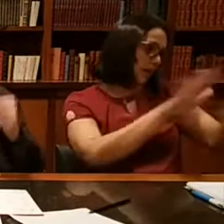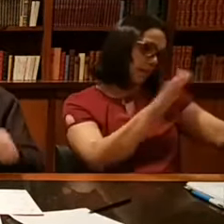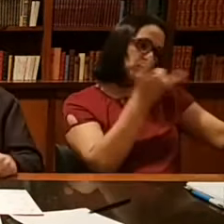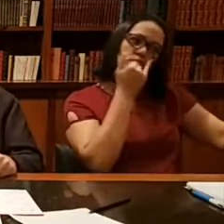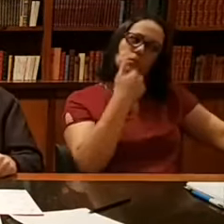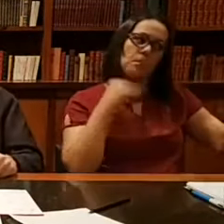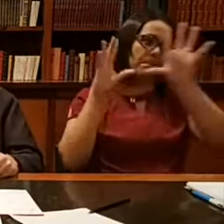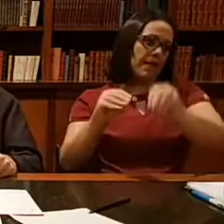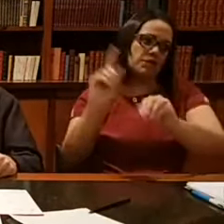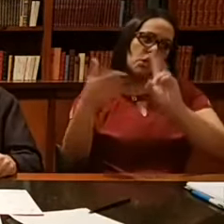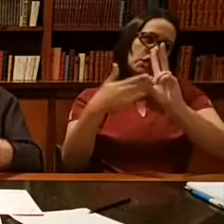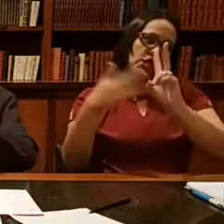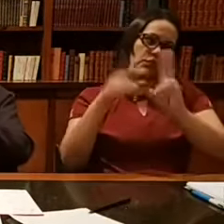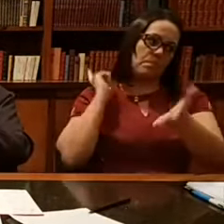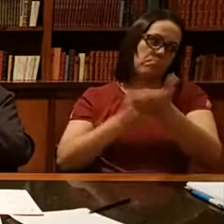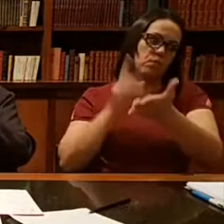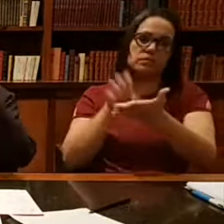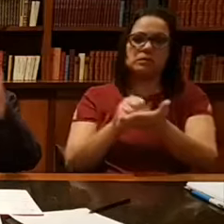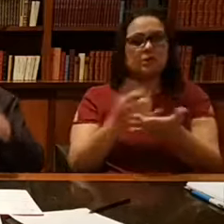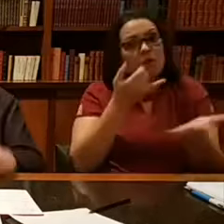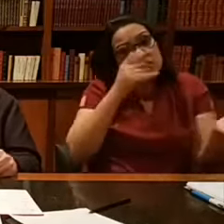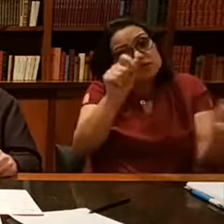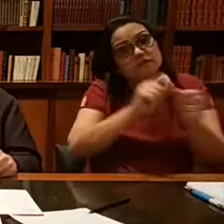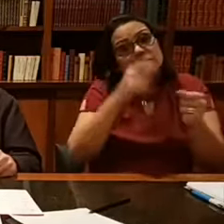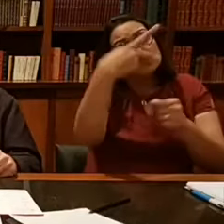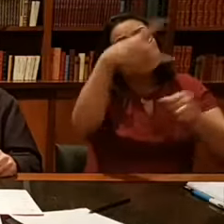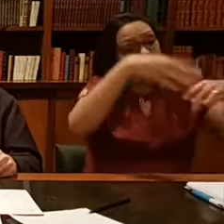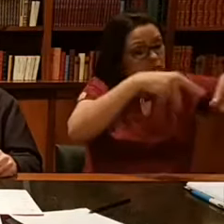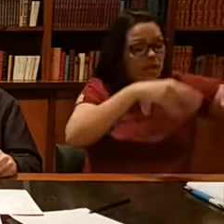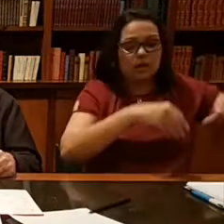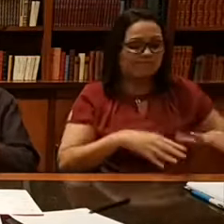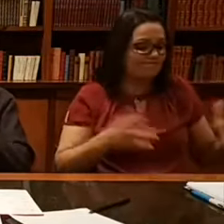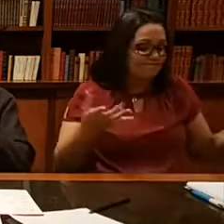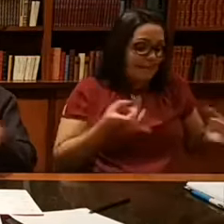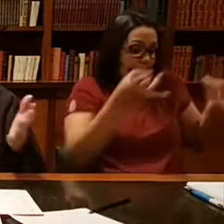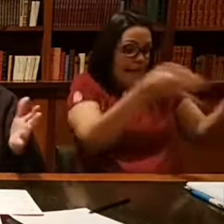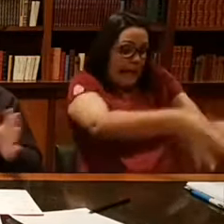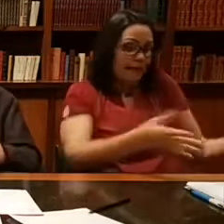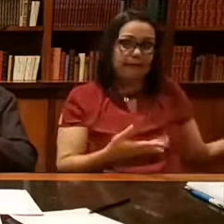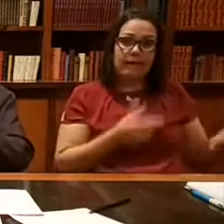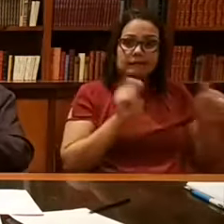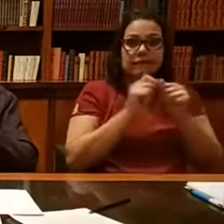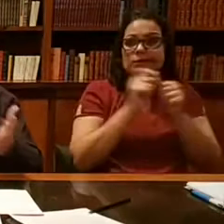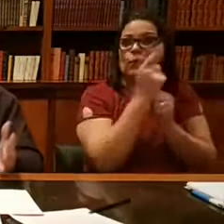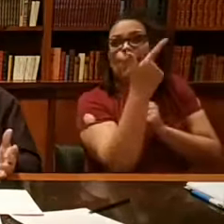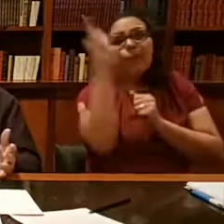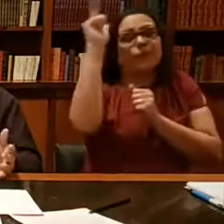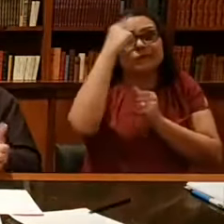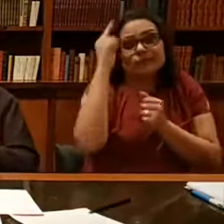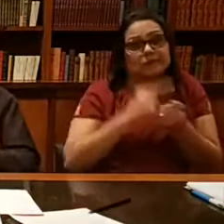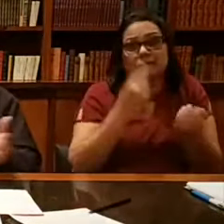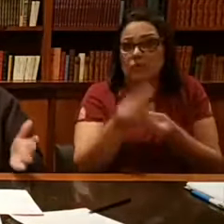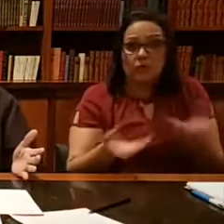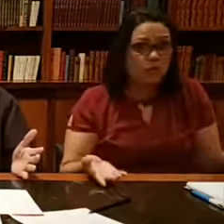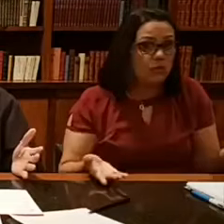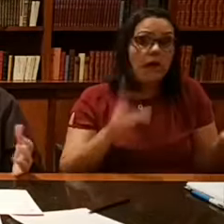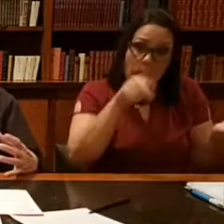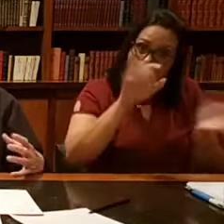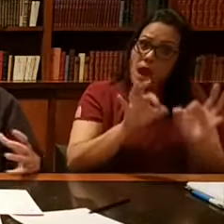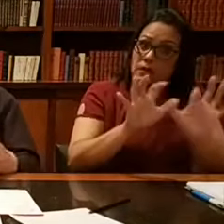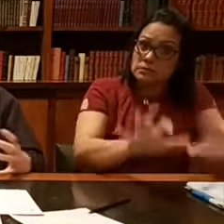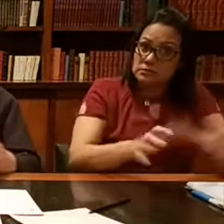o que fazer, sumir, entregar a tua terra, abandoná-la e cuidar da tua vida, não sei como. Né? Essa é a